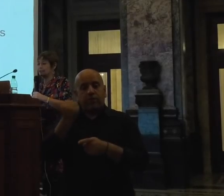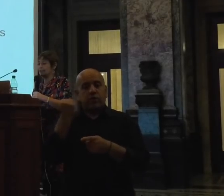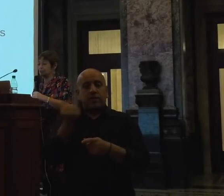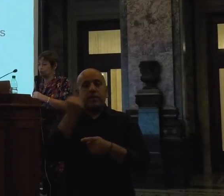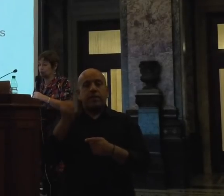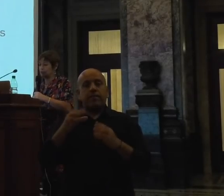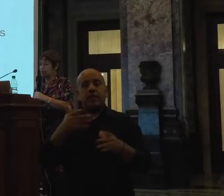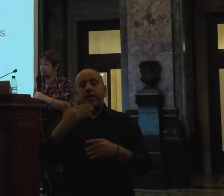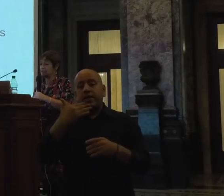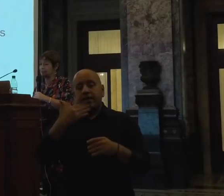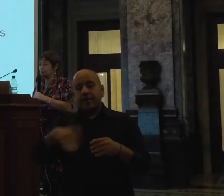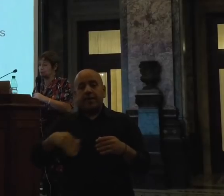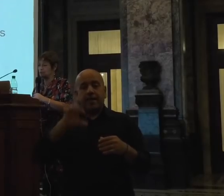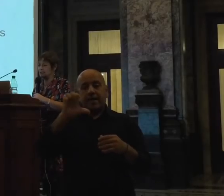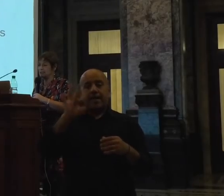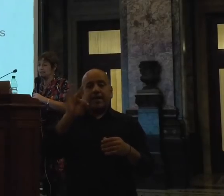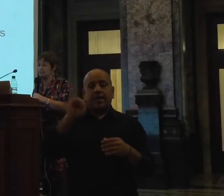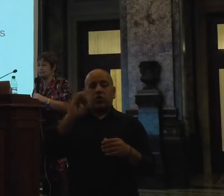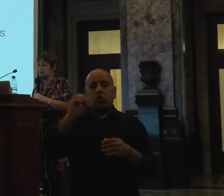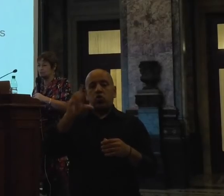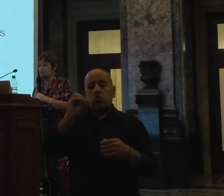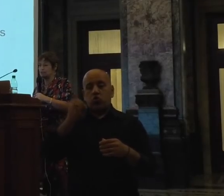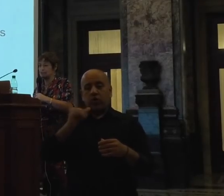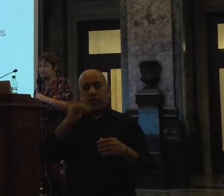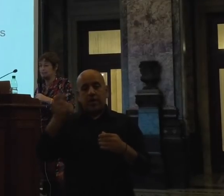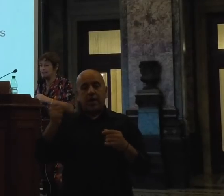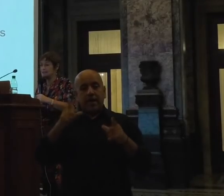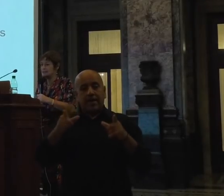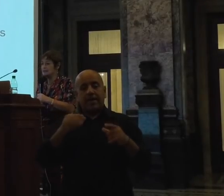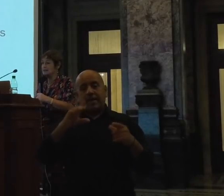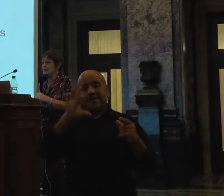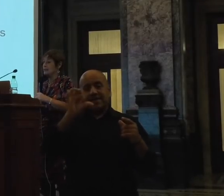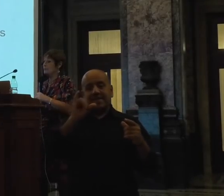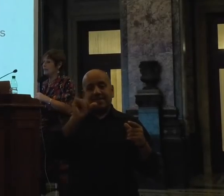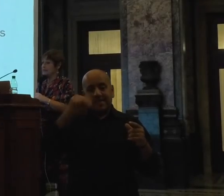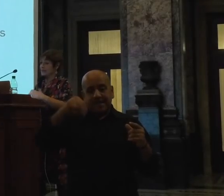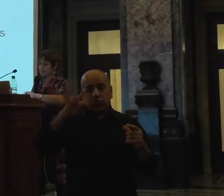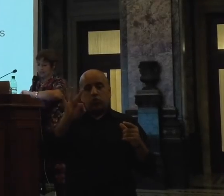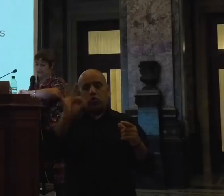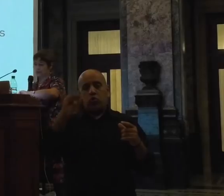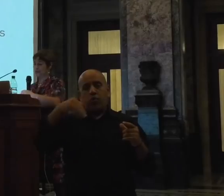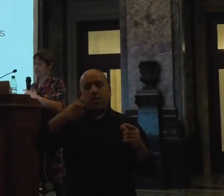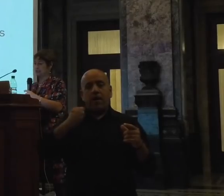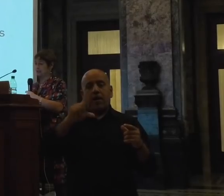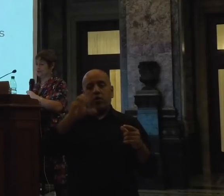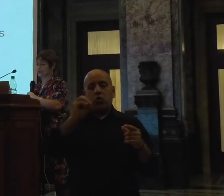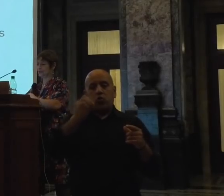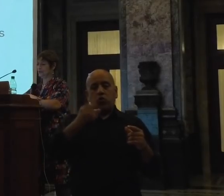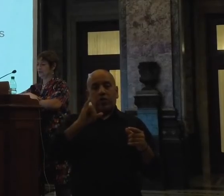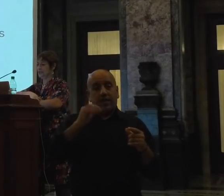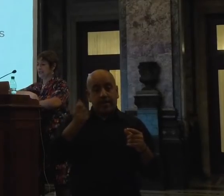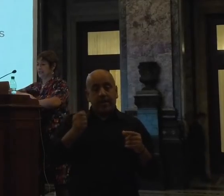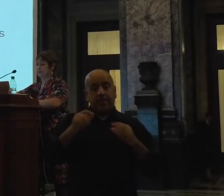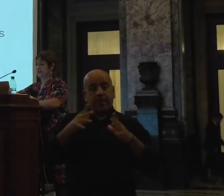poder entender la etiología y la sintomatología de diferentes condiciones atípicas, para desarrollar instrumentos de